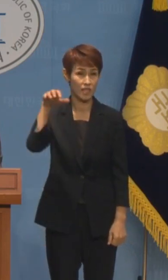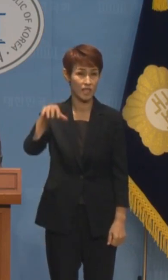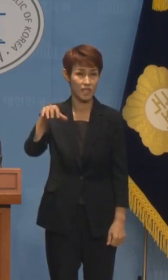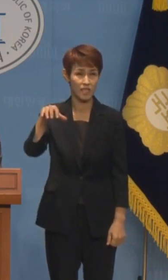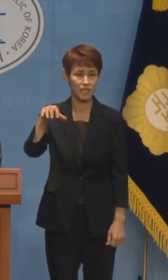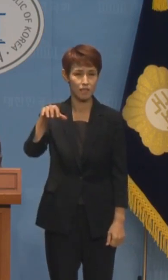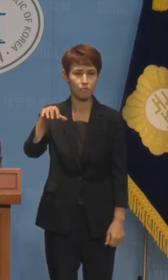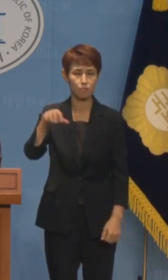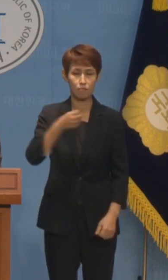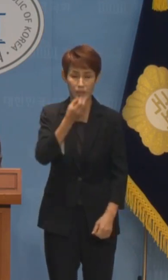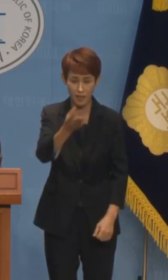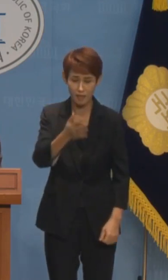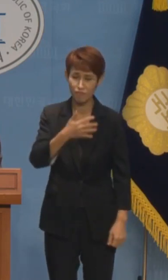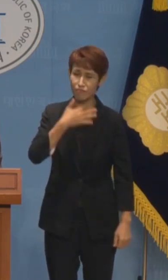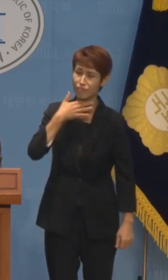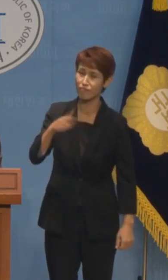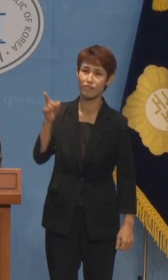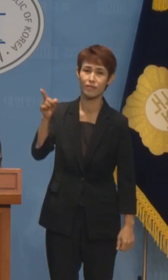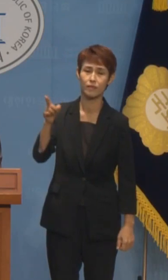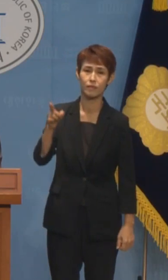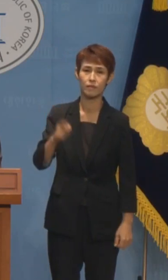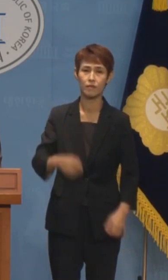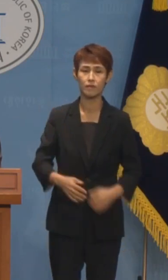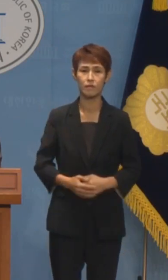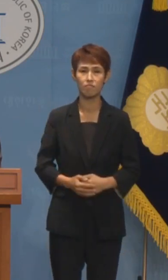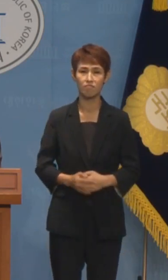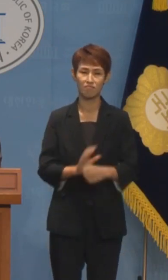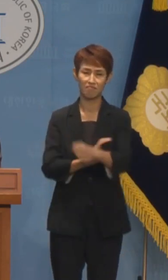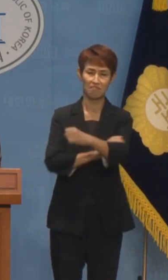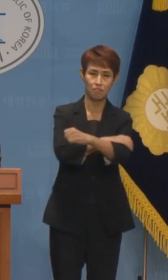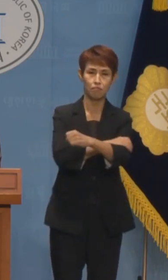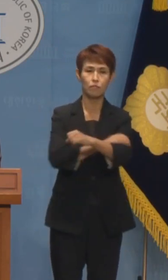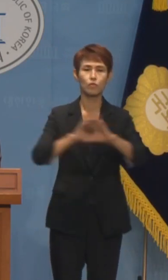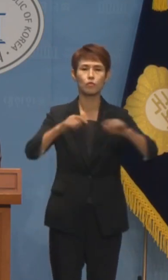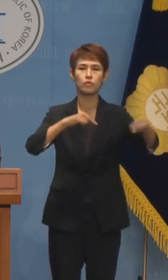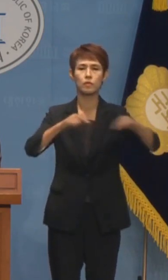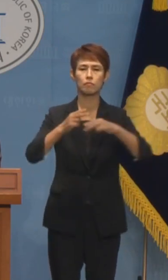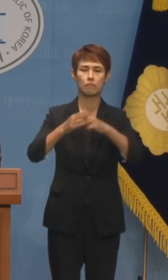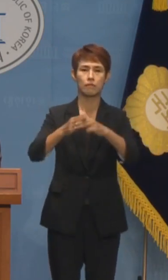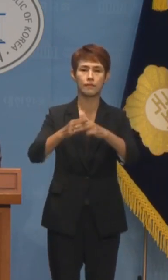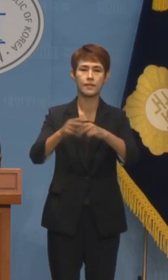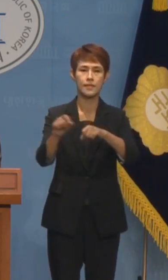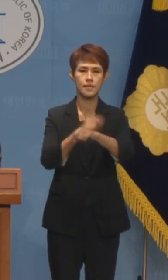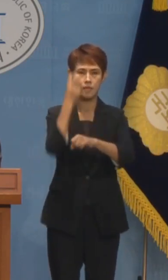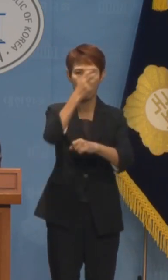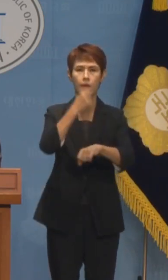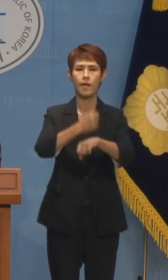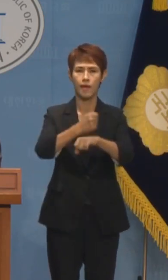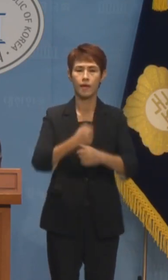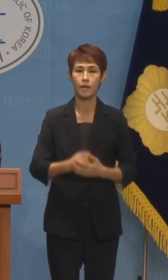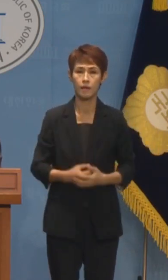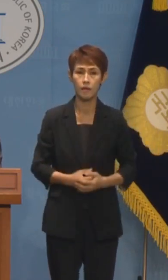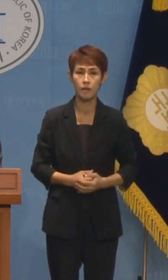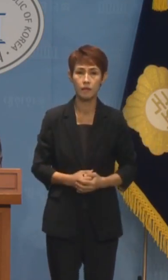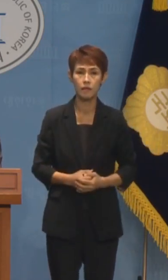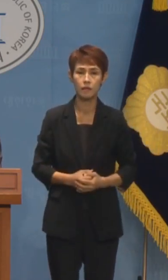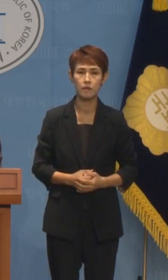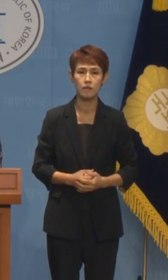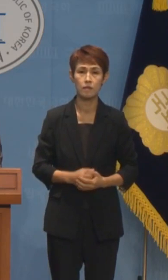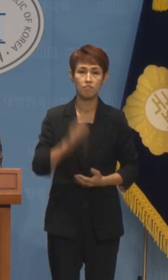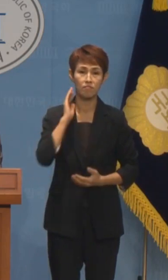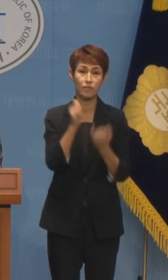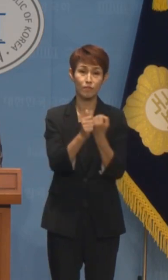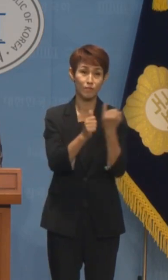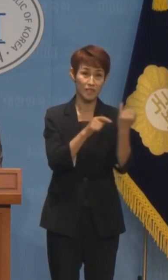실토했으니 비선 권력의 국정농단 특검을 통해 밝혀내겠습니다 김건희